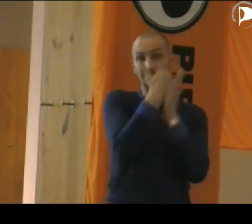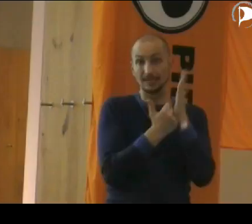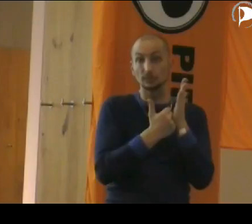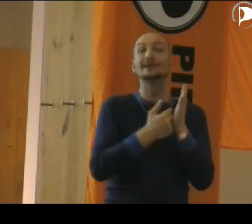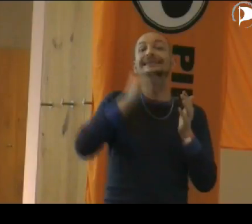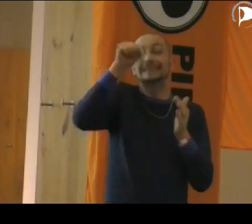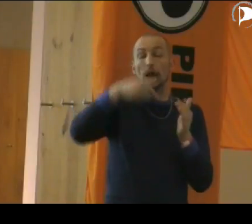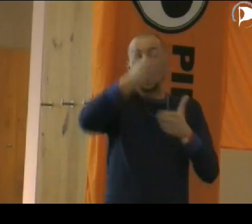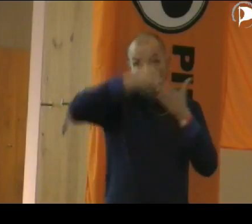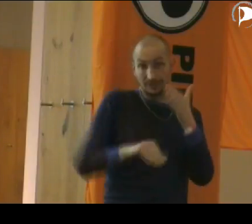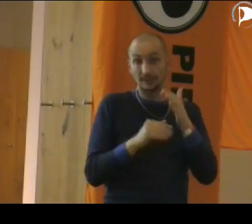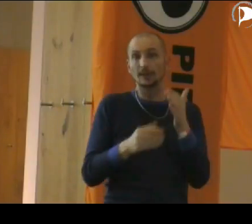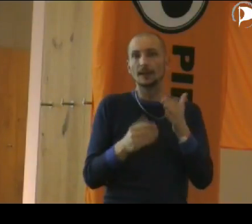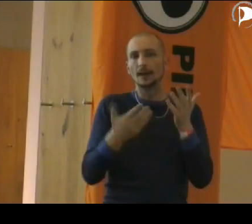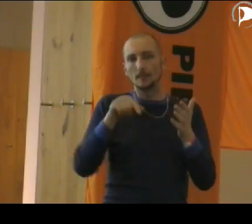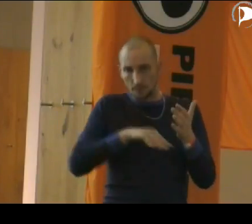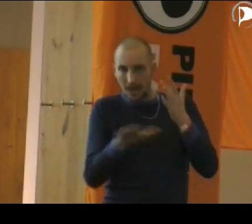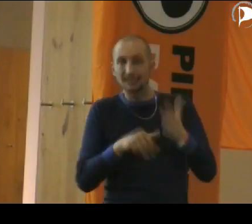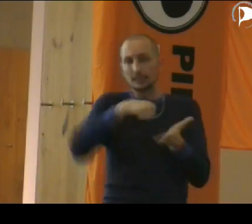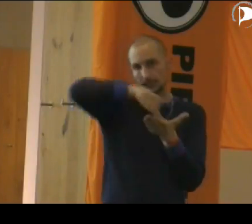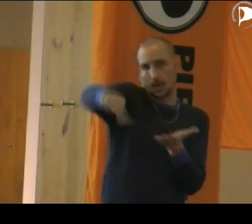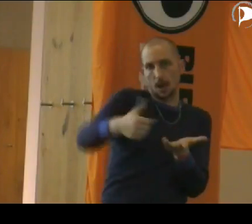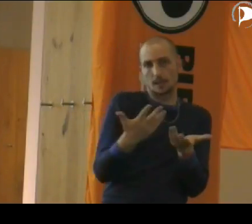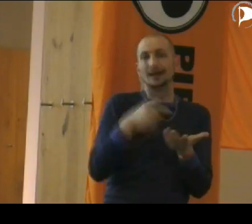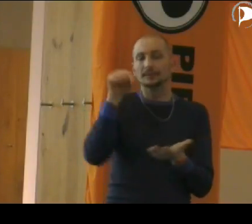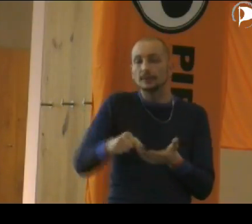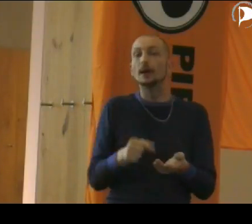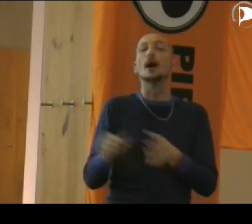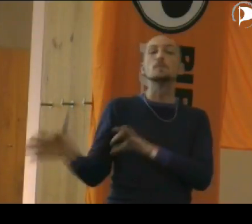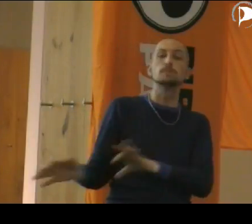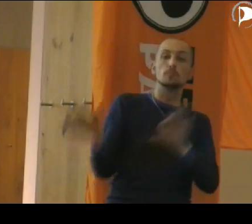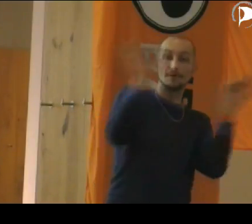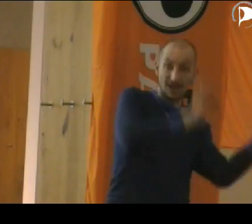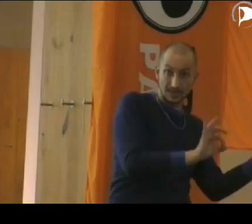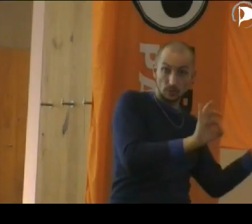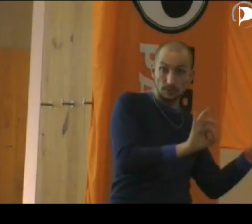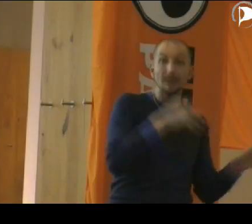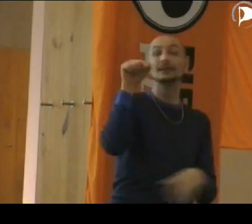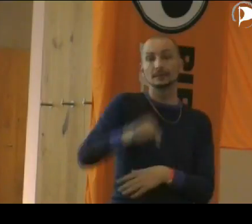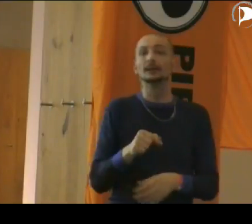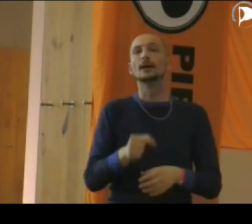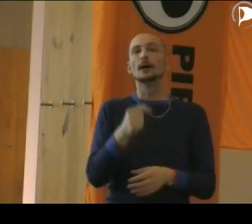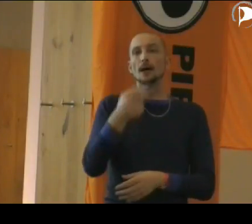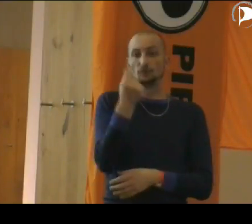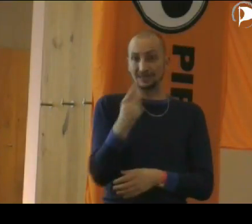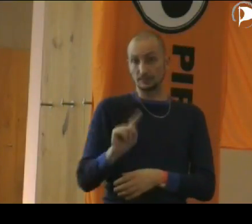untersuchung jedoch bezahlt werden somit werden viele kunden wieder auf die masse der schatzmeister verteilt